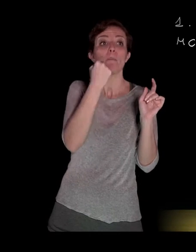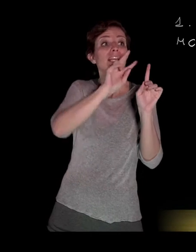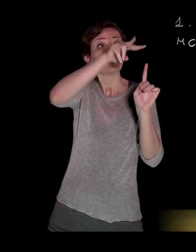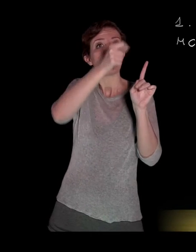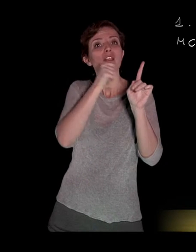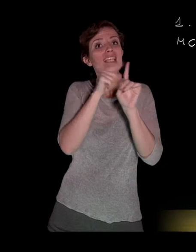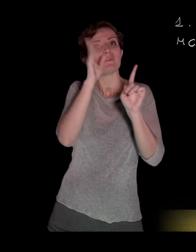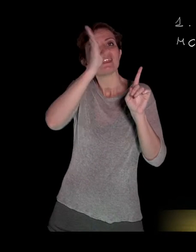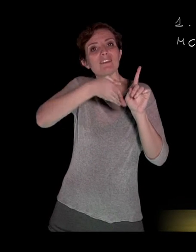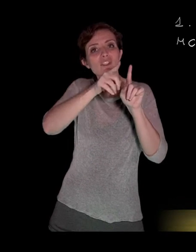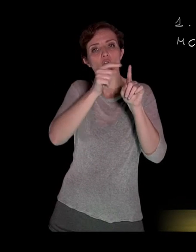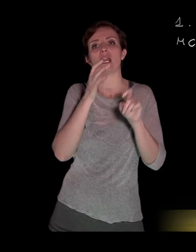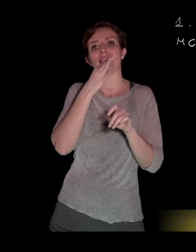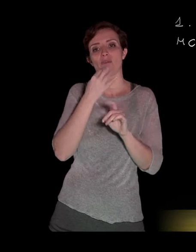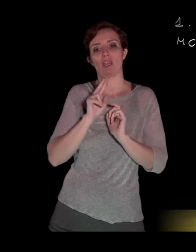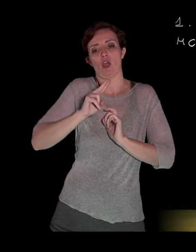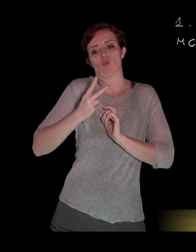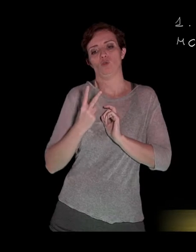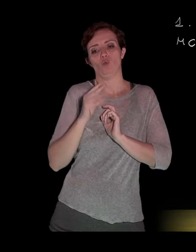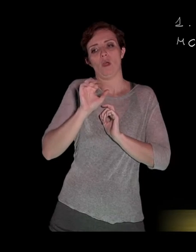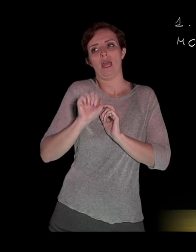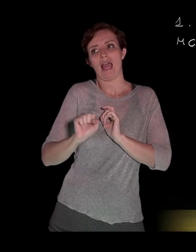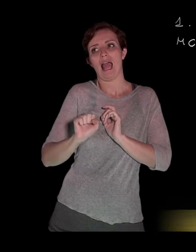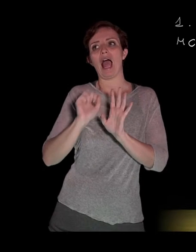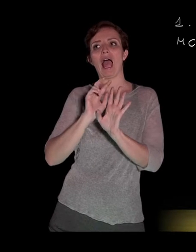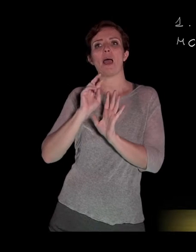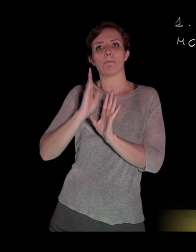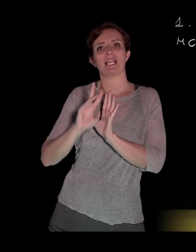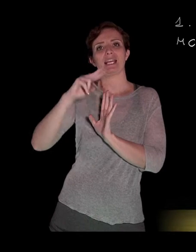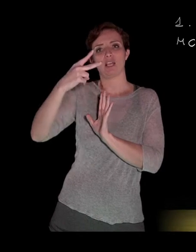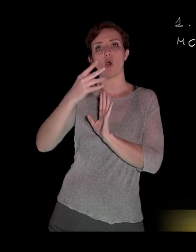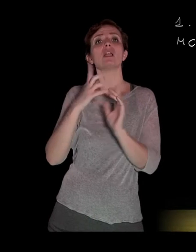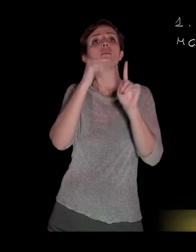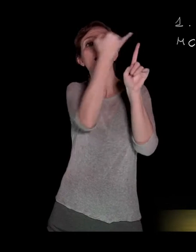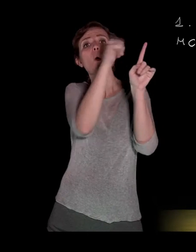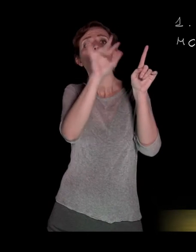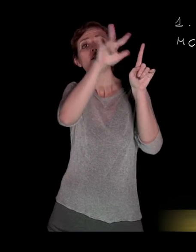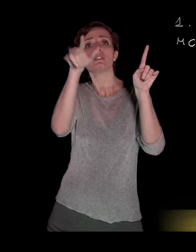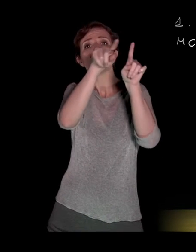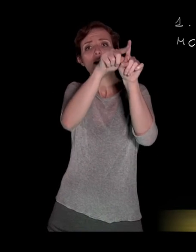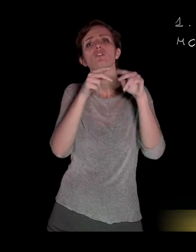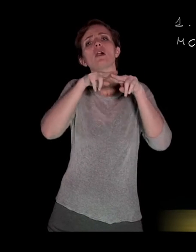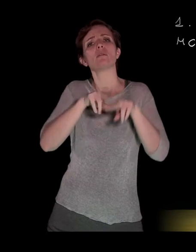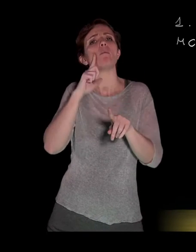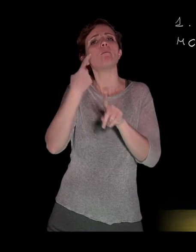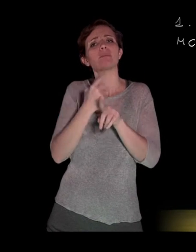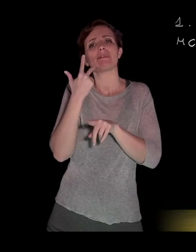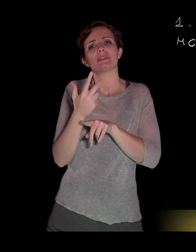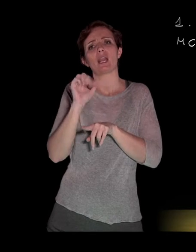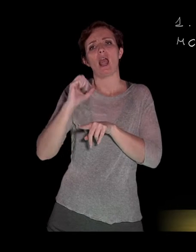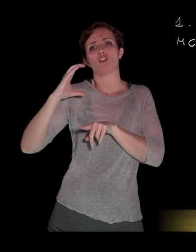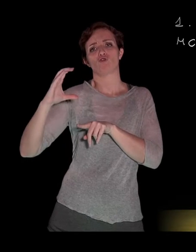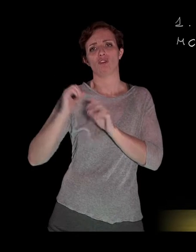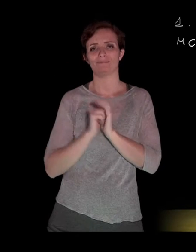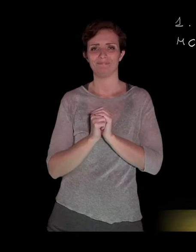divisione e quindi otterremo 2 A B ^ 2 e infine per il terzo monomio rimarrà 3 AC